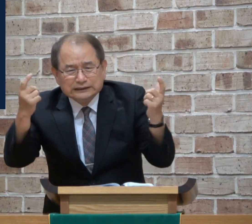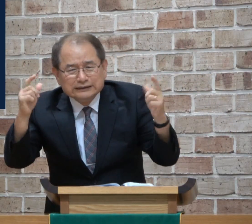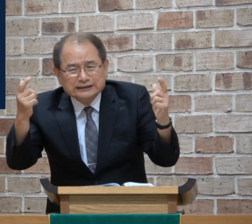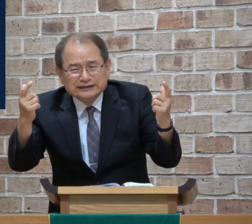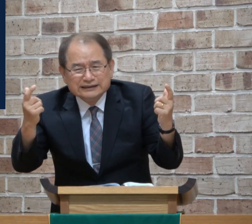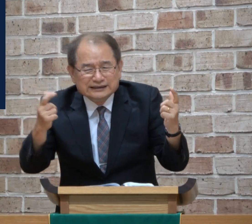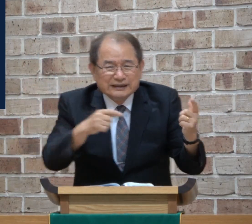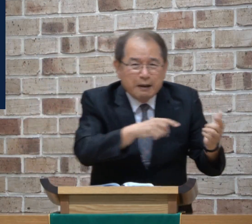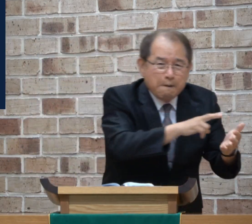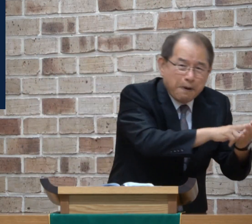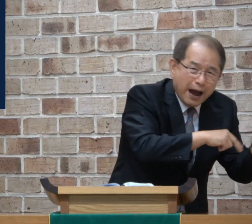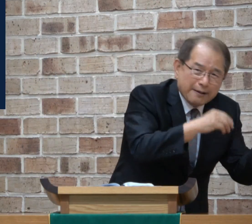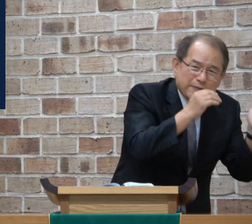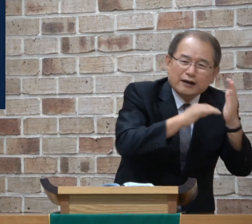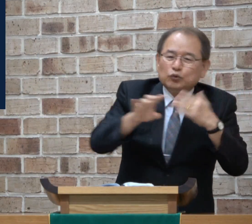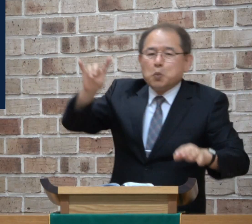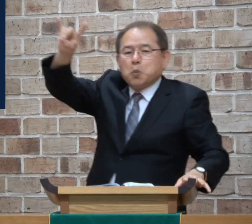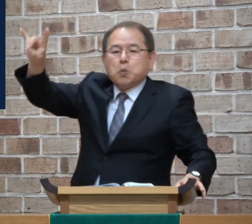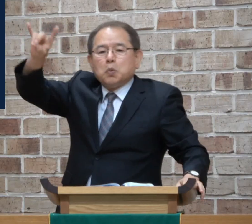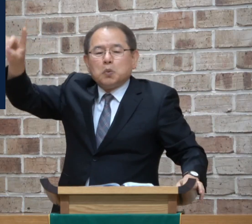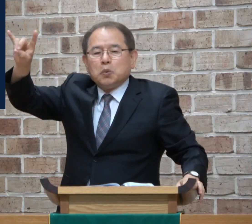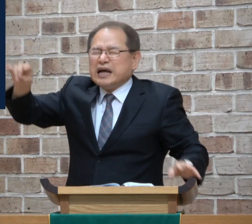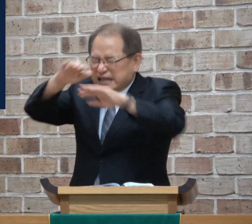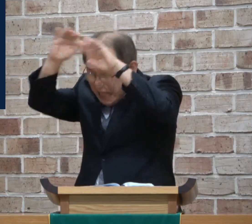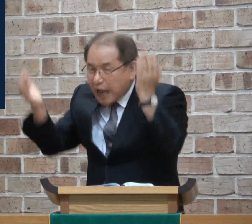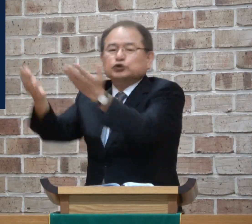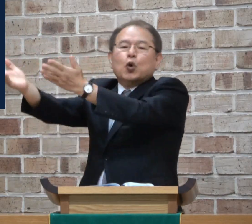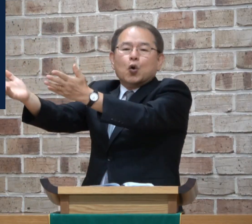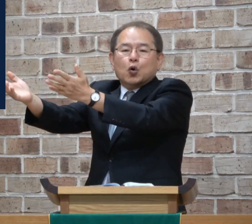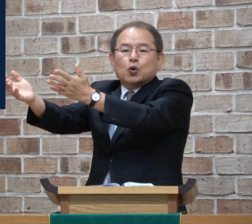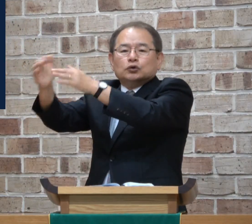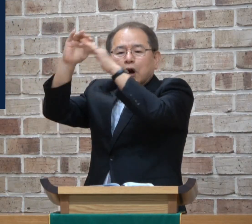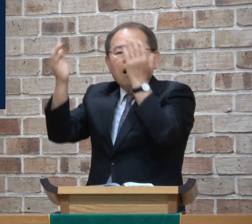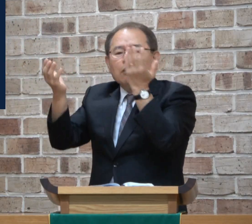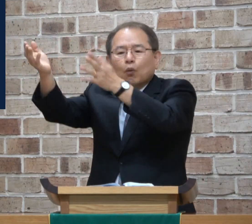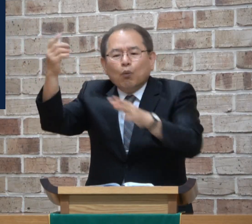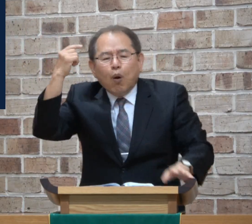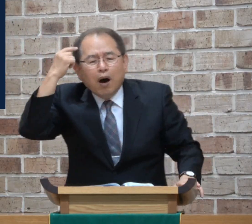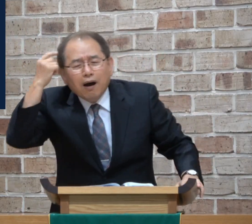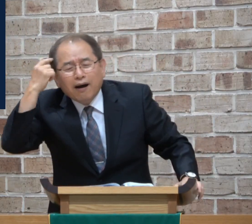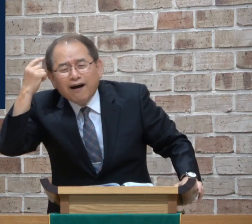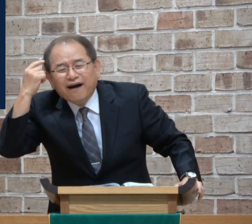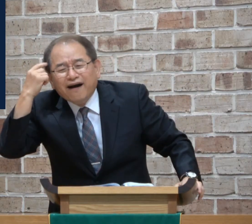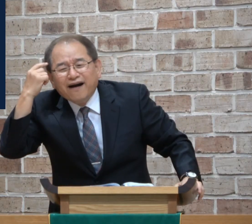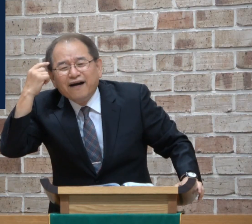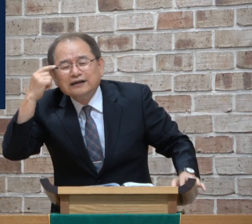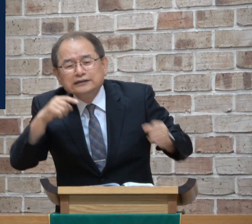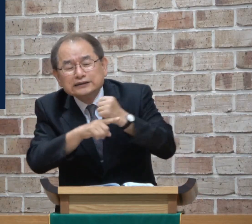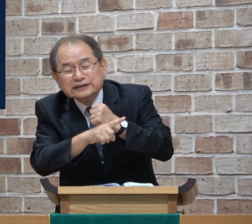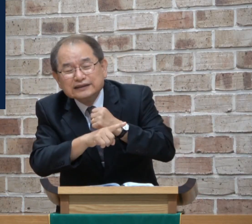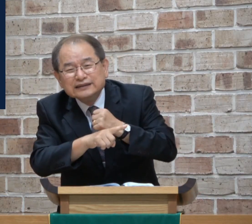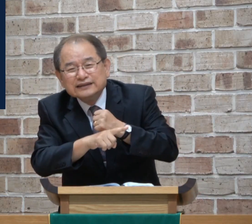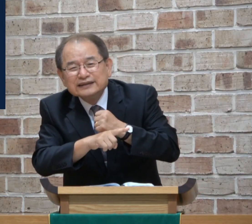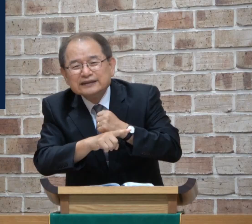팔아서 다 소유를 드린다라고 말합니다. 그리고 속였습니다. 전부를 드립니다라고 말했습니다.